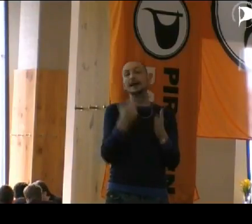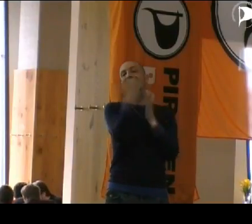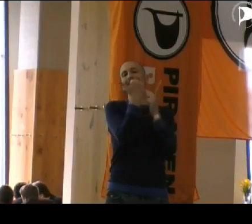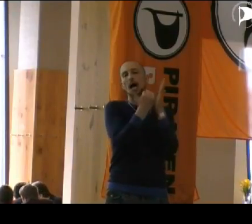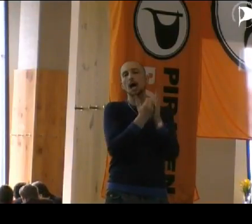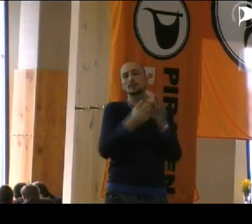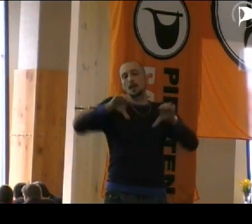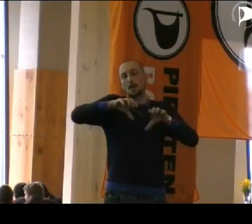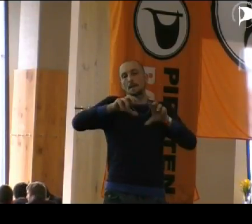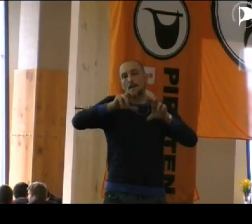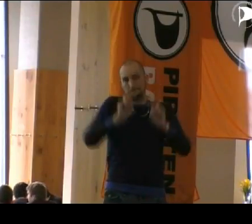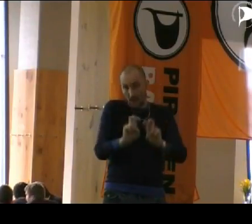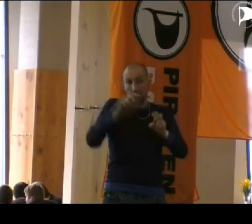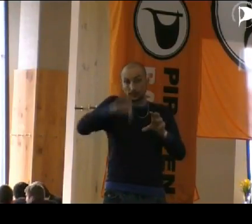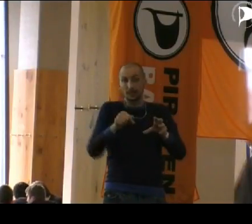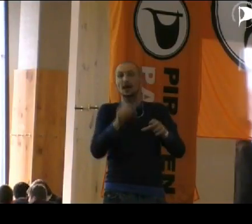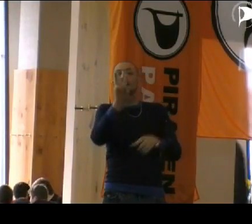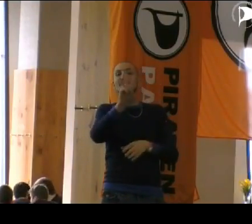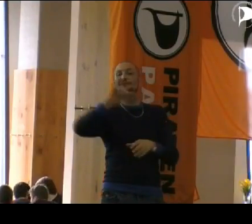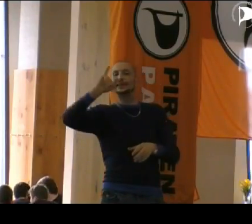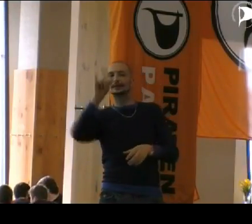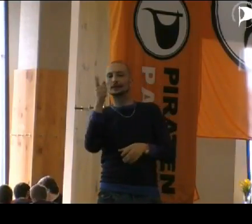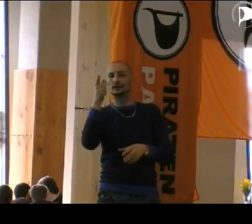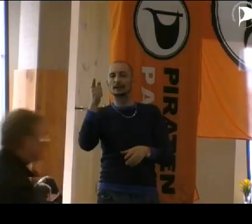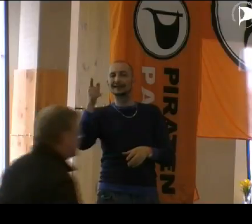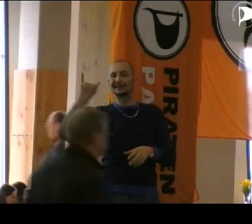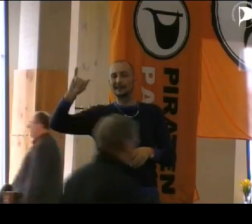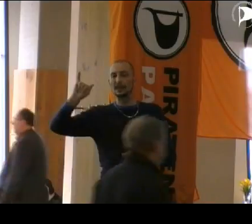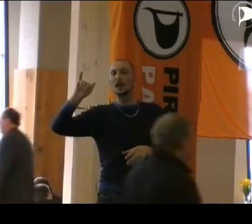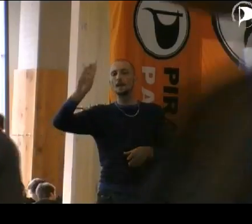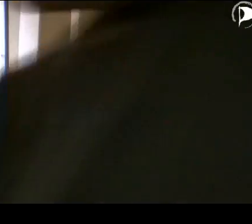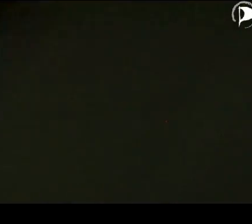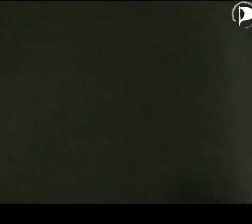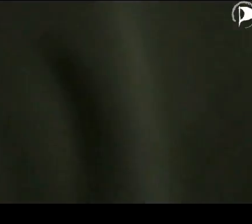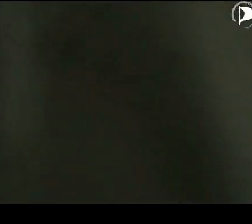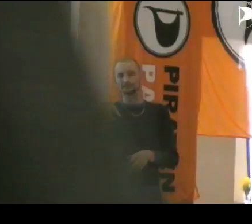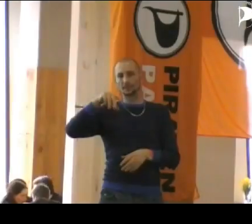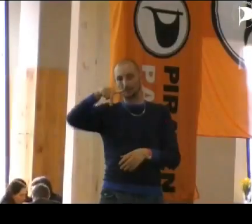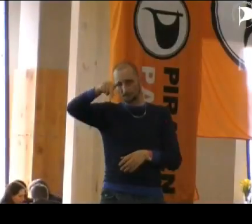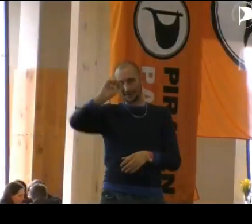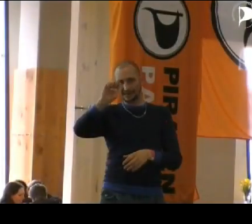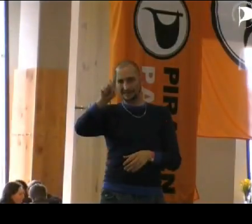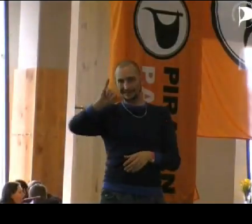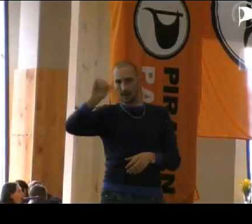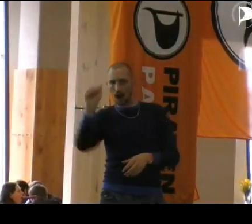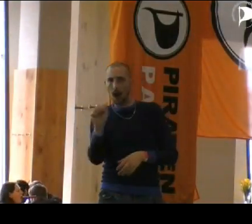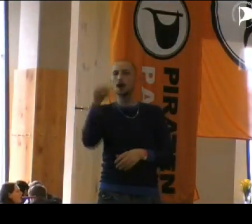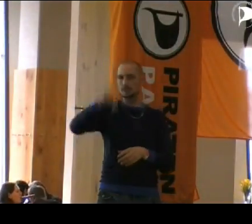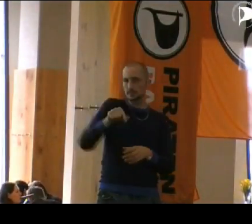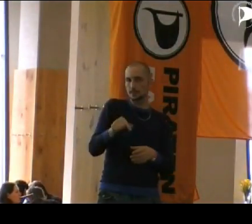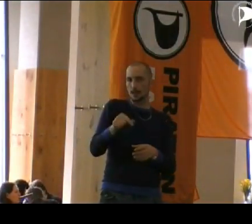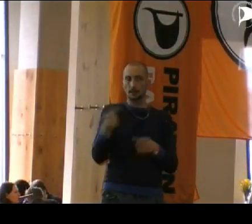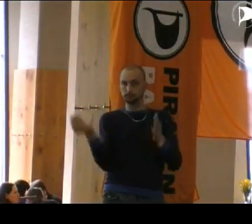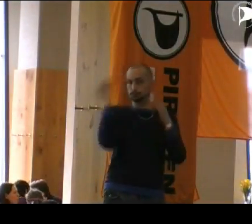übertragen man muss grundsätzlich und für alles und jedes verantwortlich damals